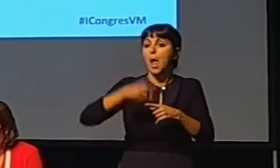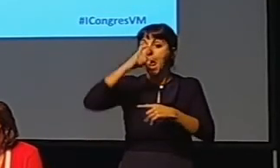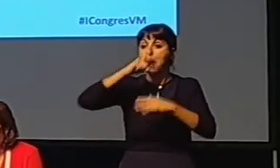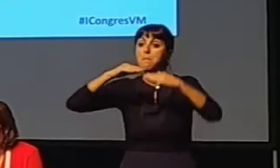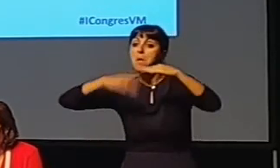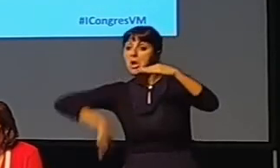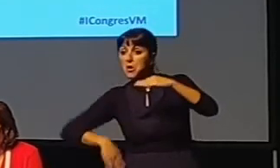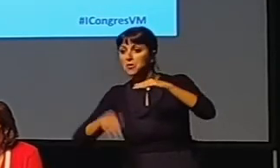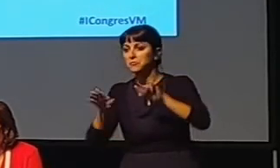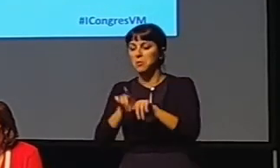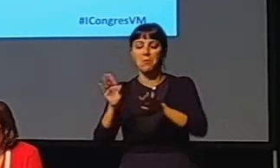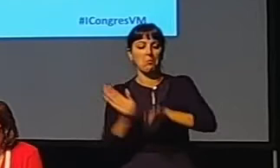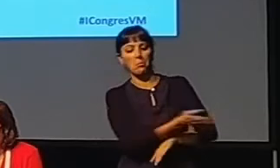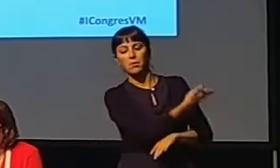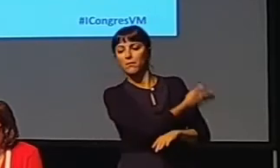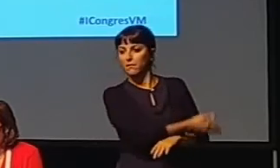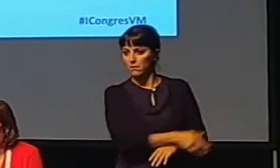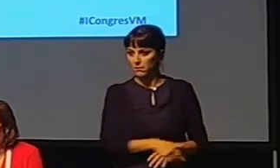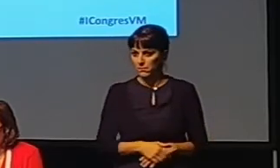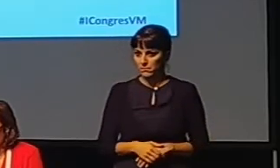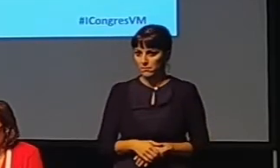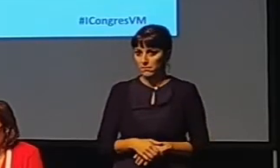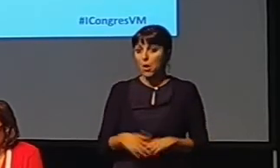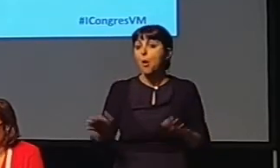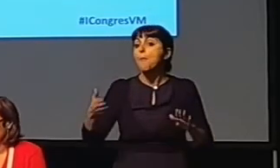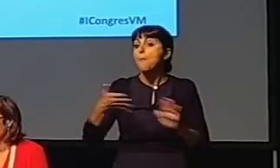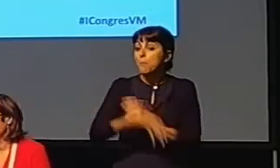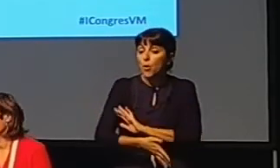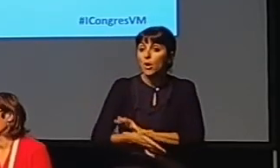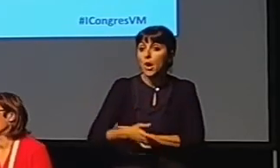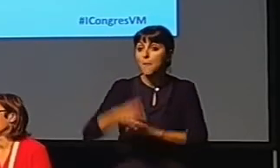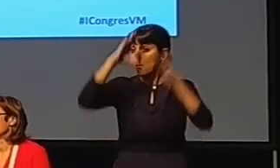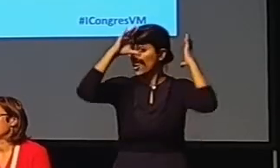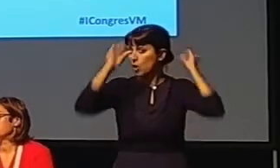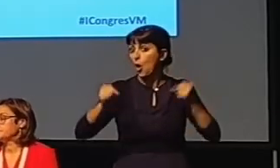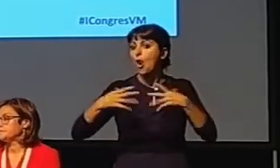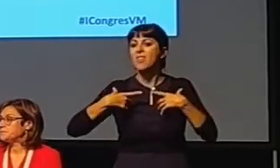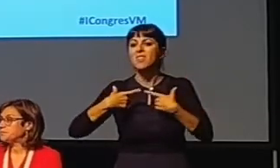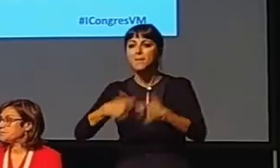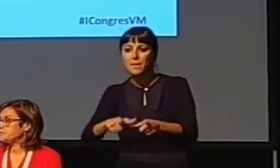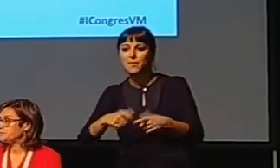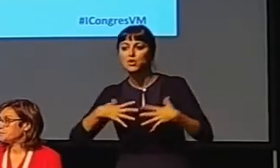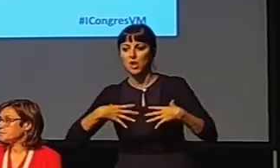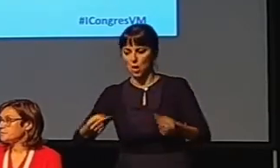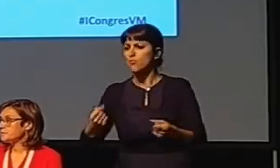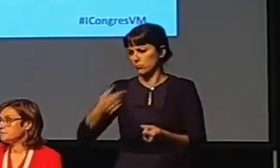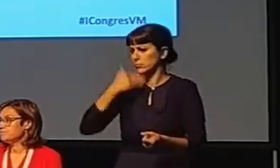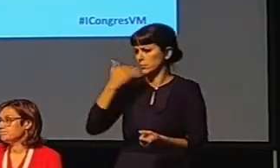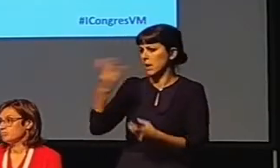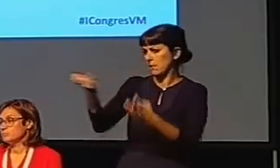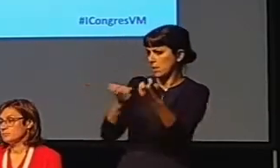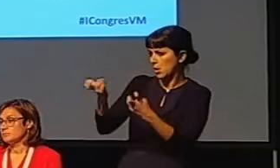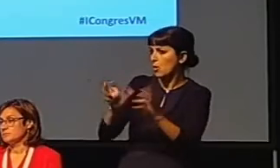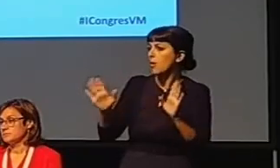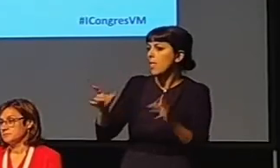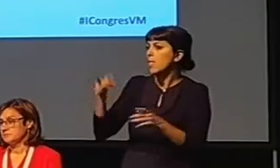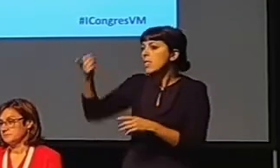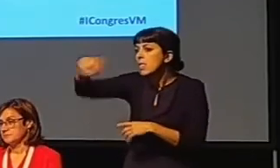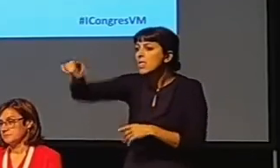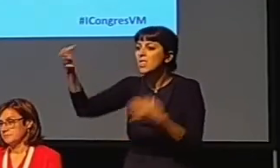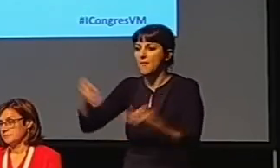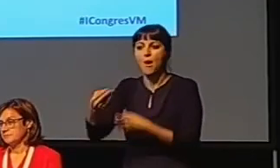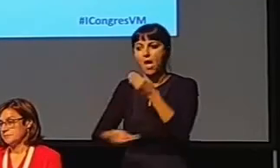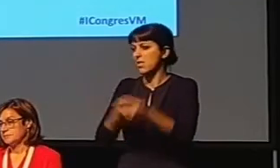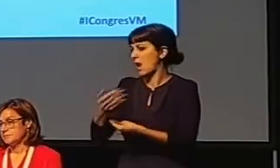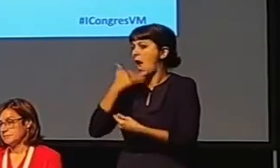als menors i a les menors. Perquè tenim un protocol en el Departament de Salut, hola, què tal, ja sé que esteu aquí, teniu que fer alguna cosa, ¿vale?